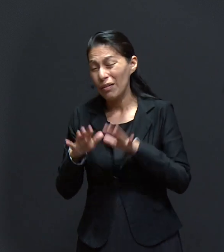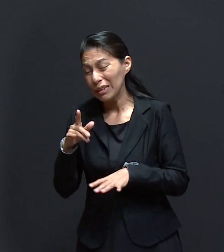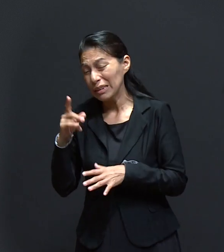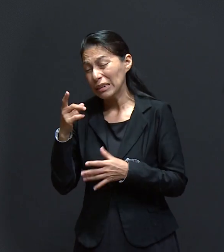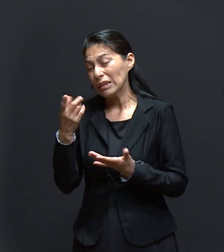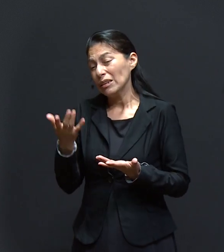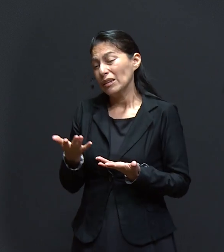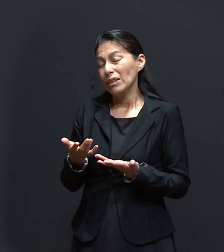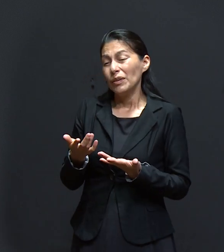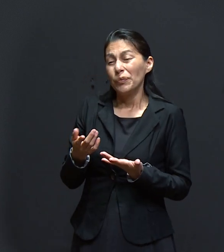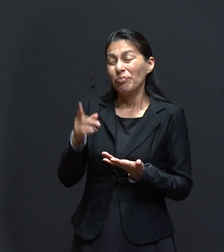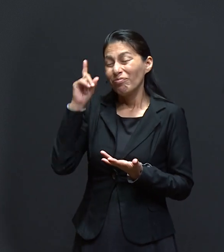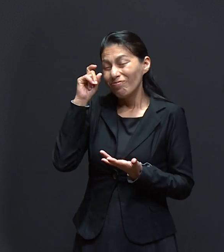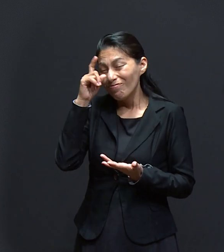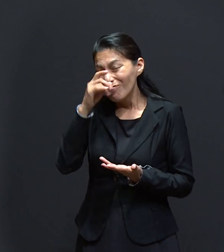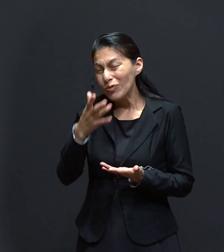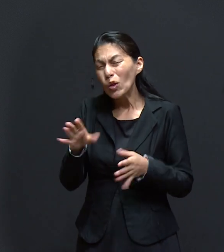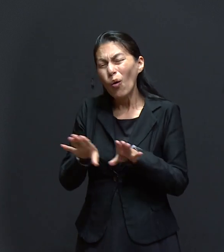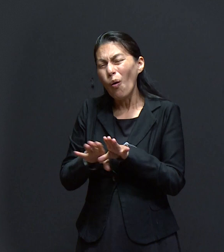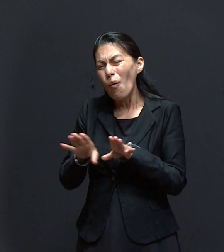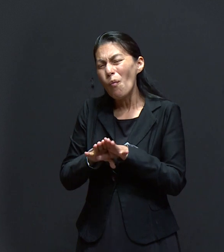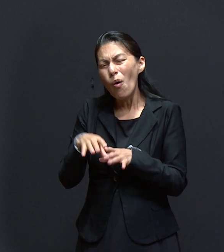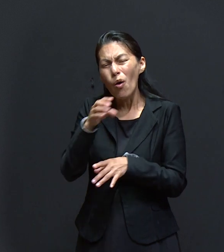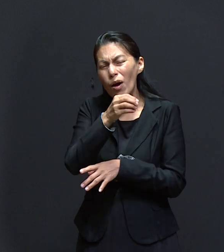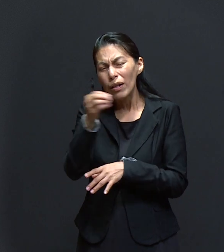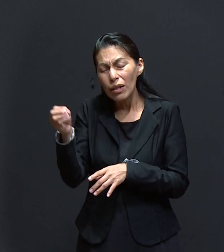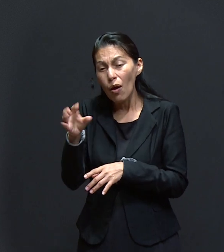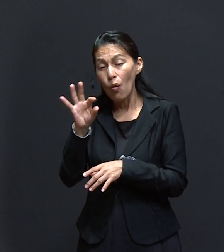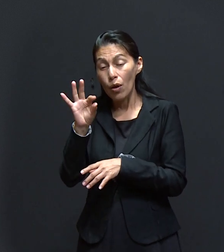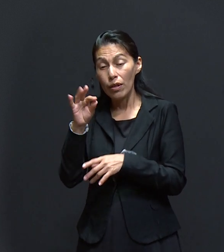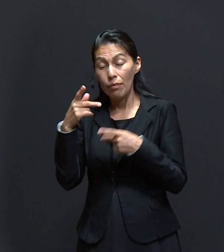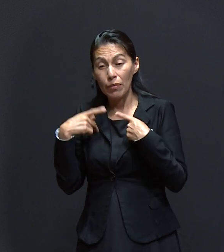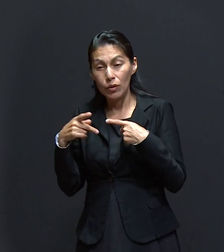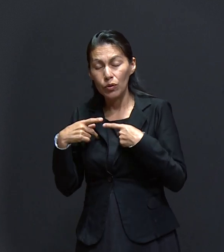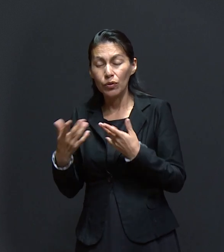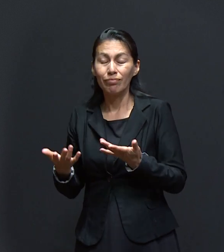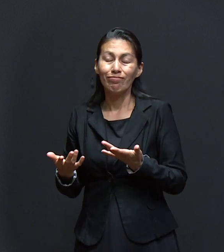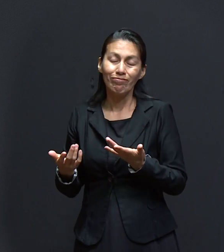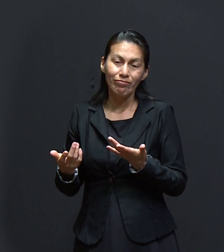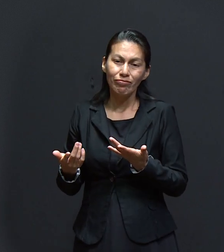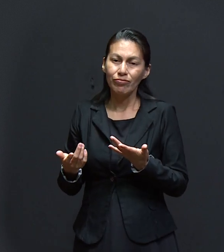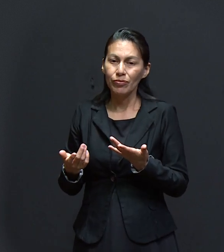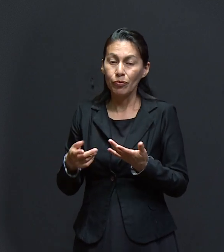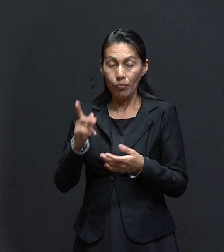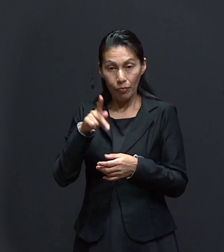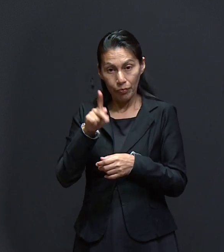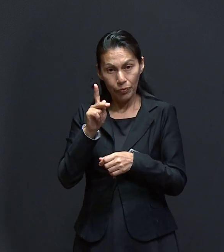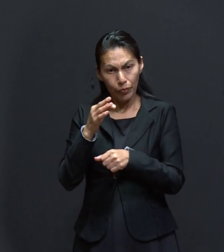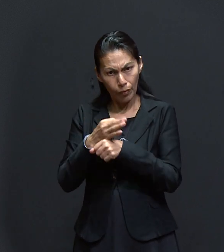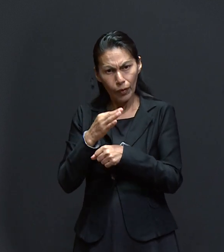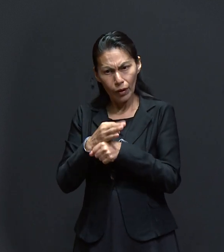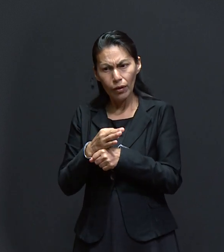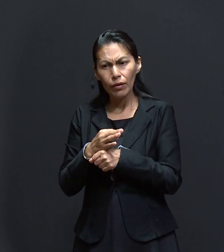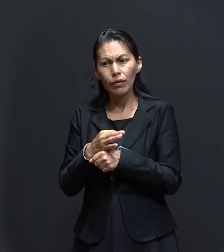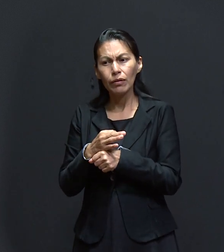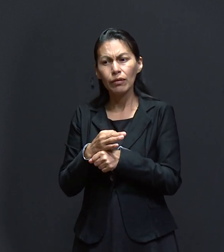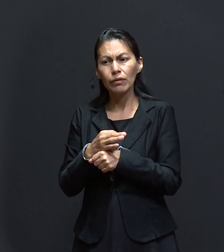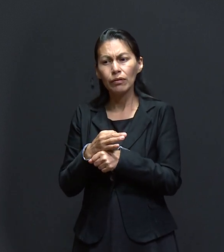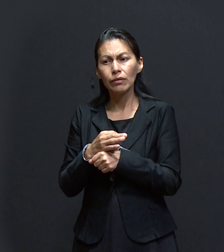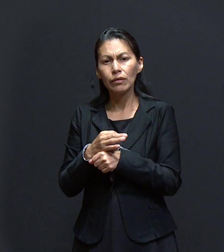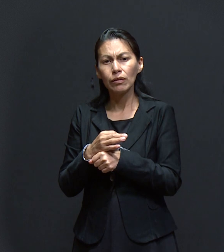qué y estás muy limitado para organizar algo para unas 40 personas pero cuando veo